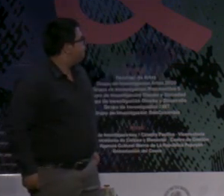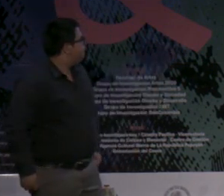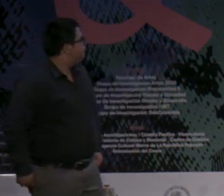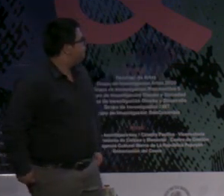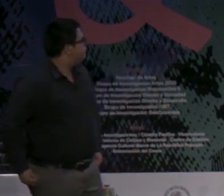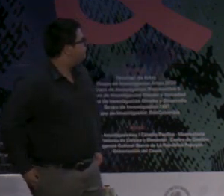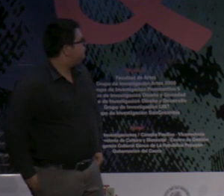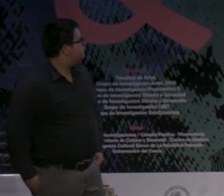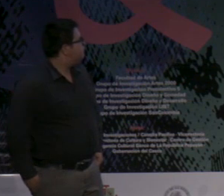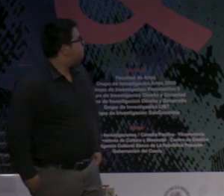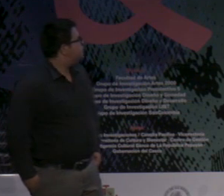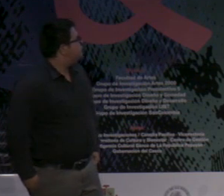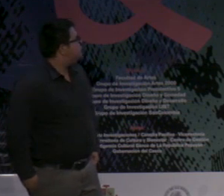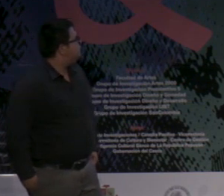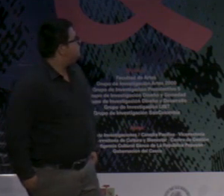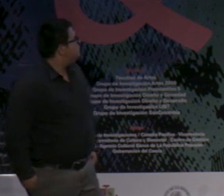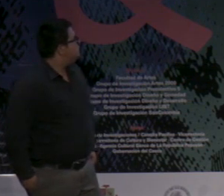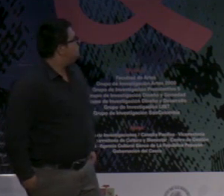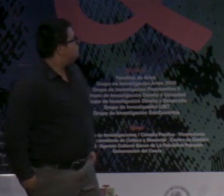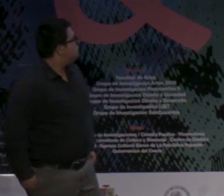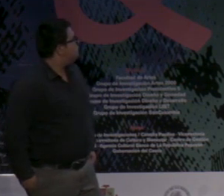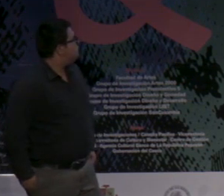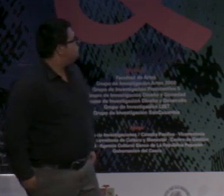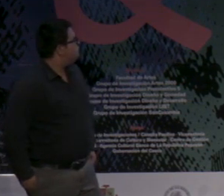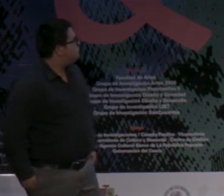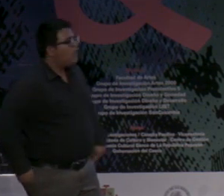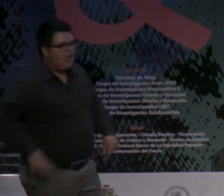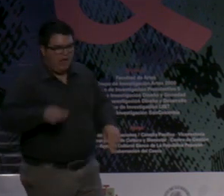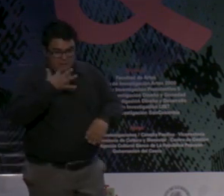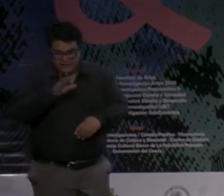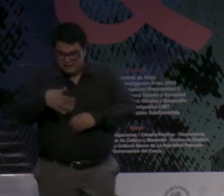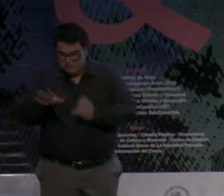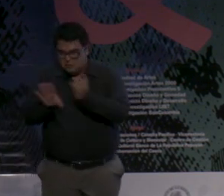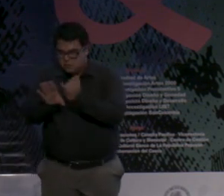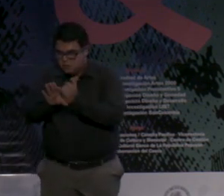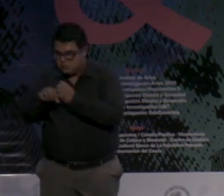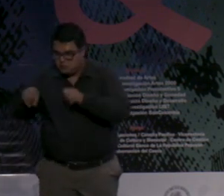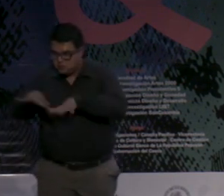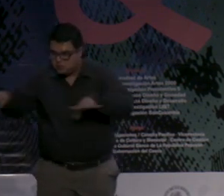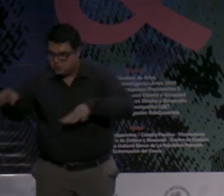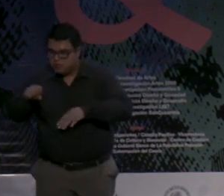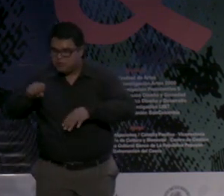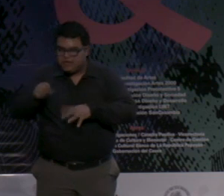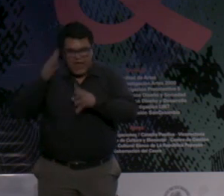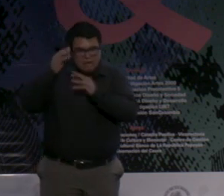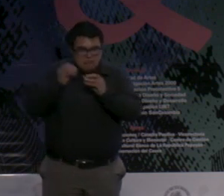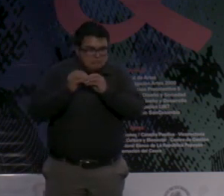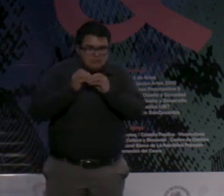¿Para qué se me video? Para subirlo a YouTube. Uno que venga sin un antimotín.